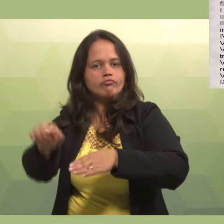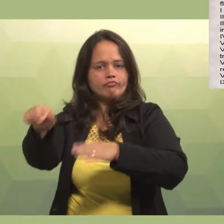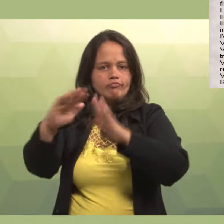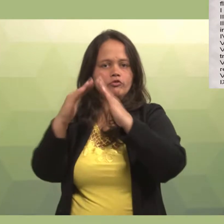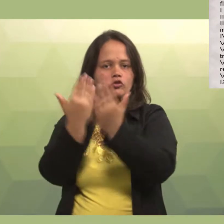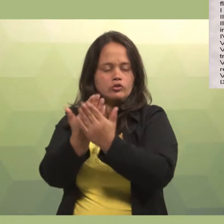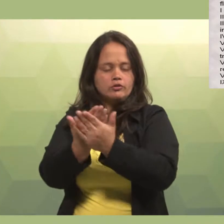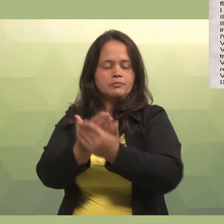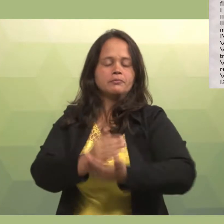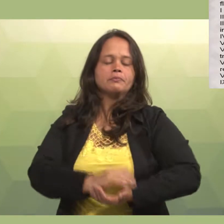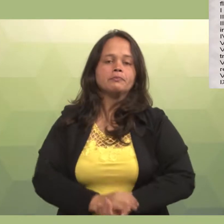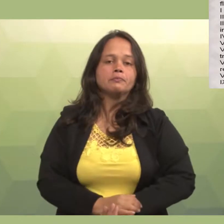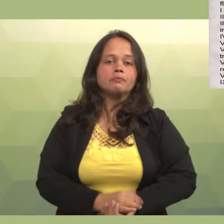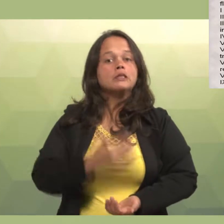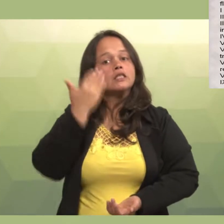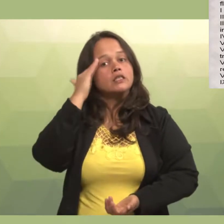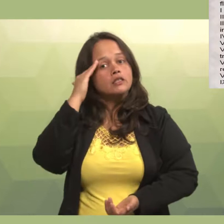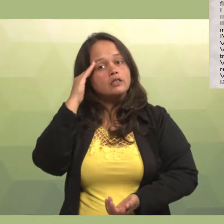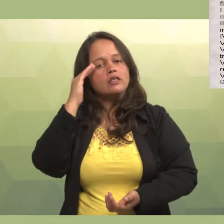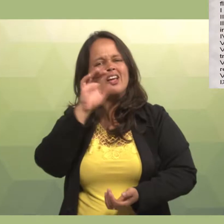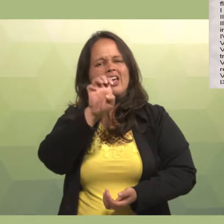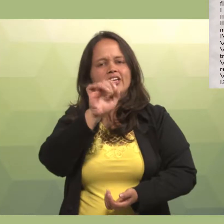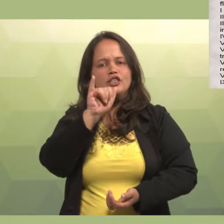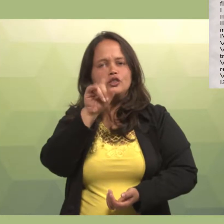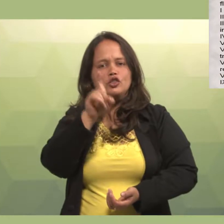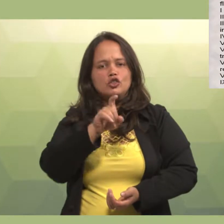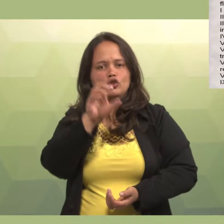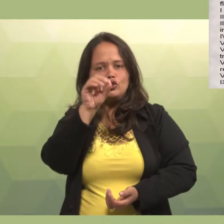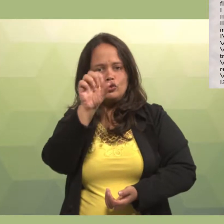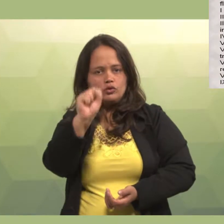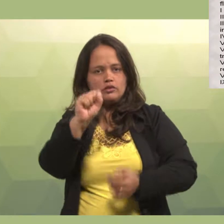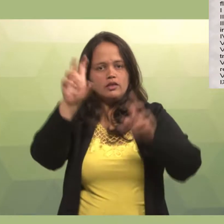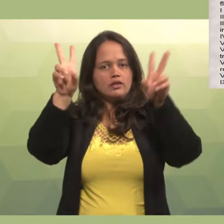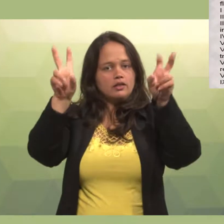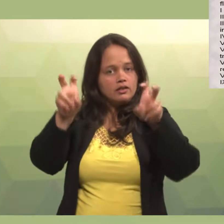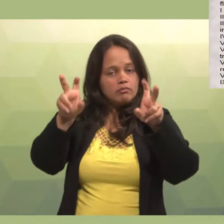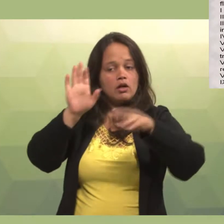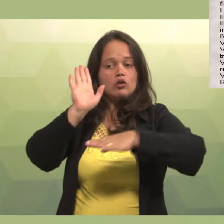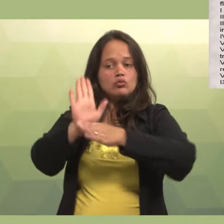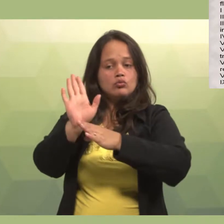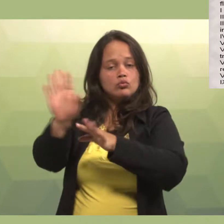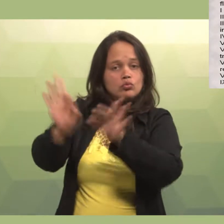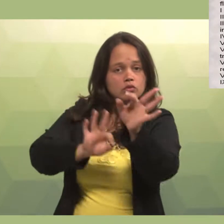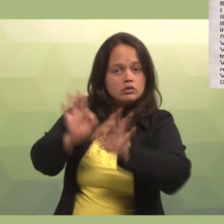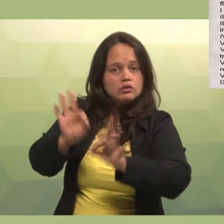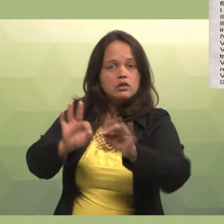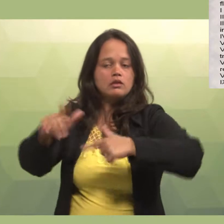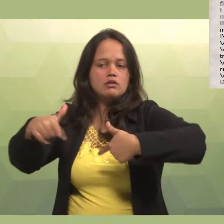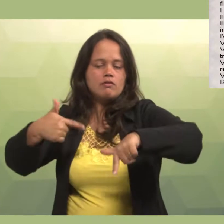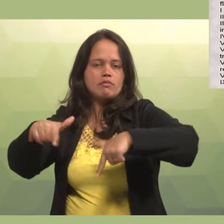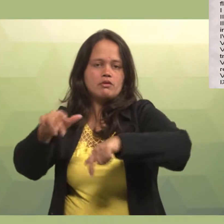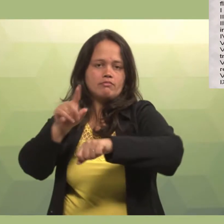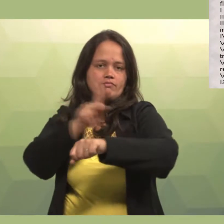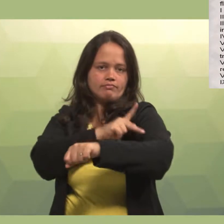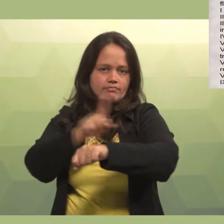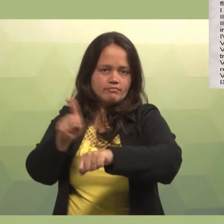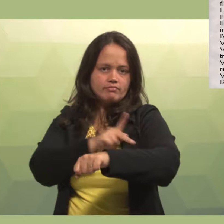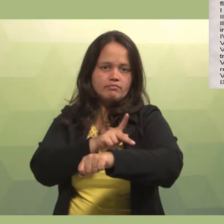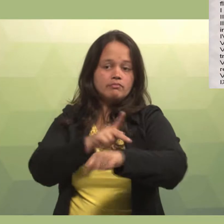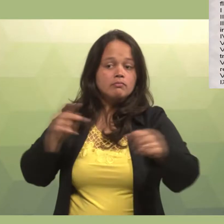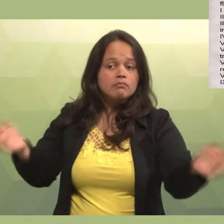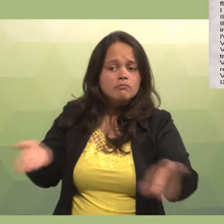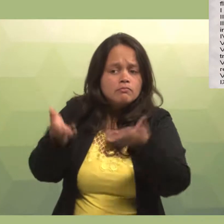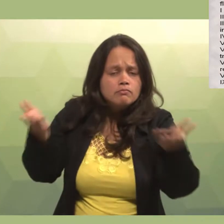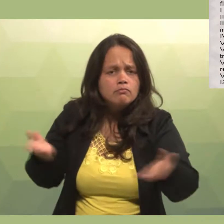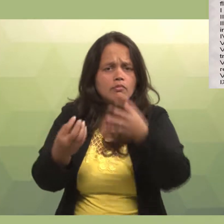Entendimento de que eixos temáticos são uma forma de organizar o trabalho pedagógico. Estímulo à criação